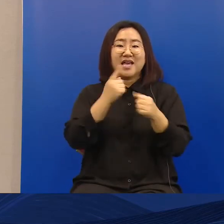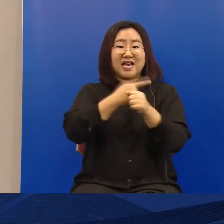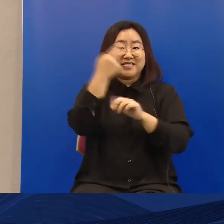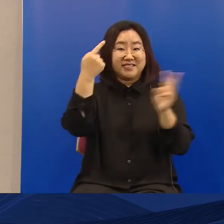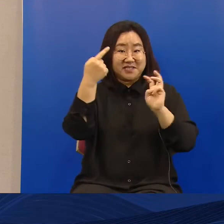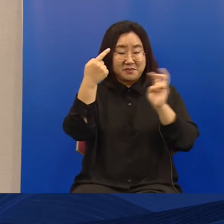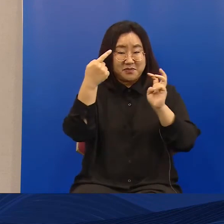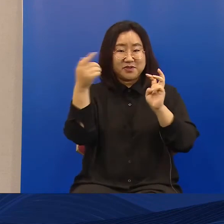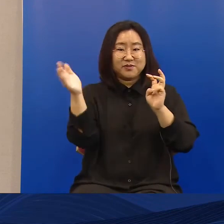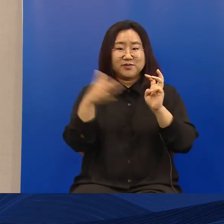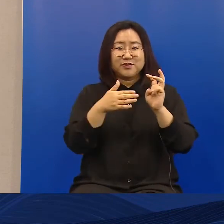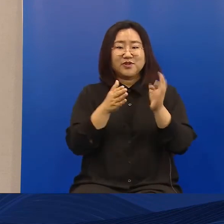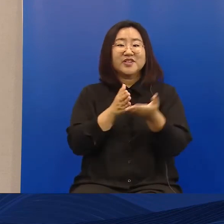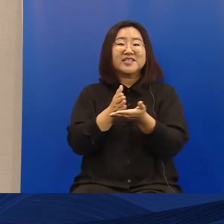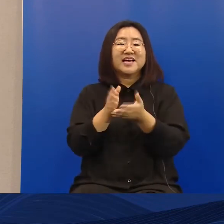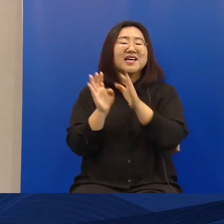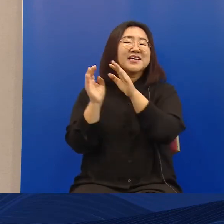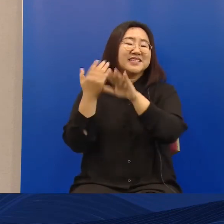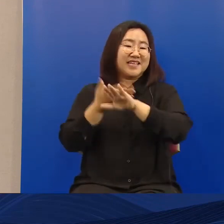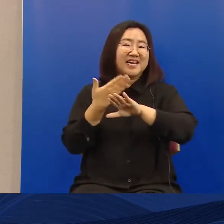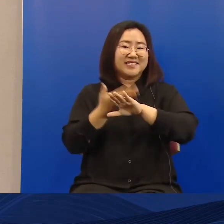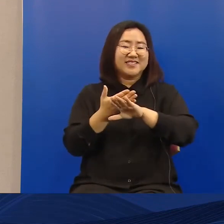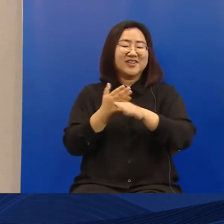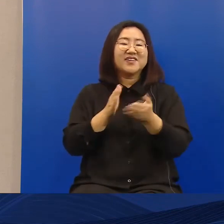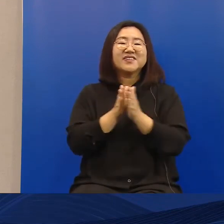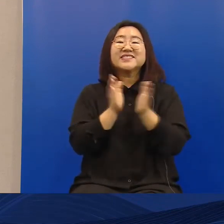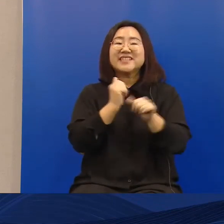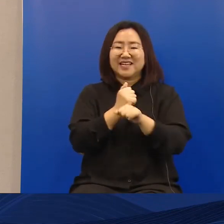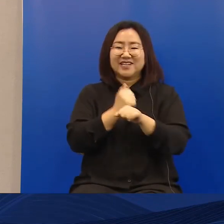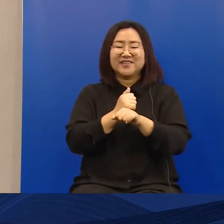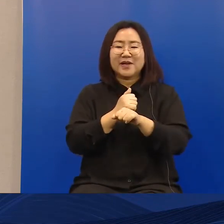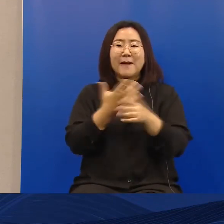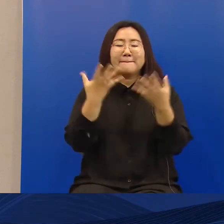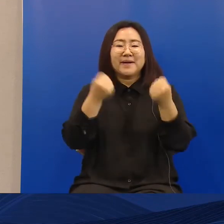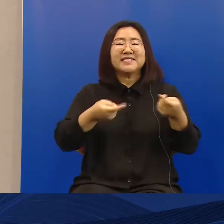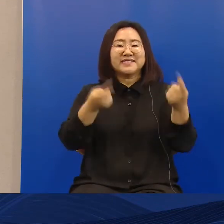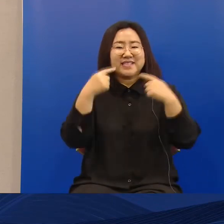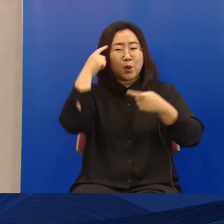1시 30분부터 세션이 계속해서 진행이 될 예정이니까 많은